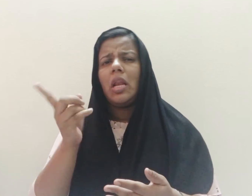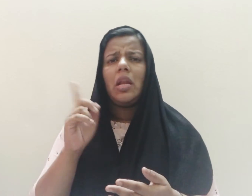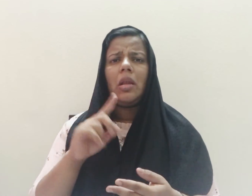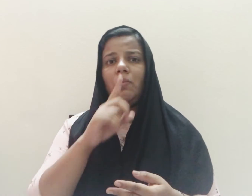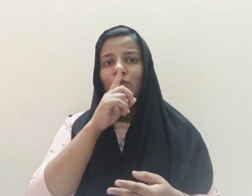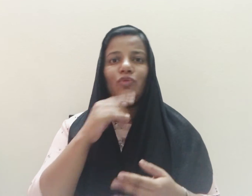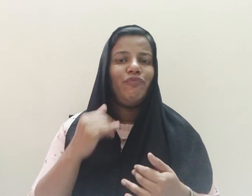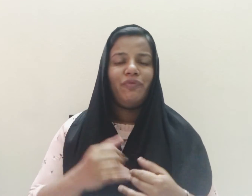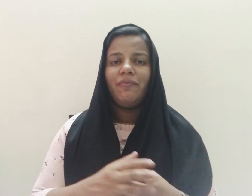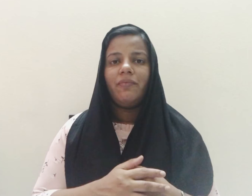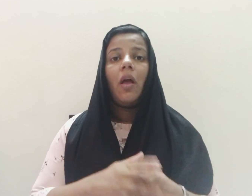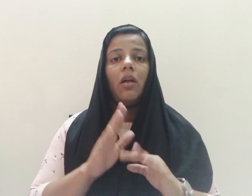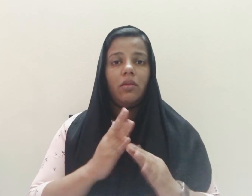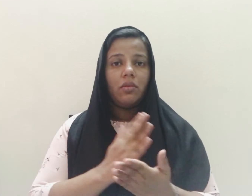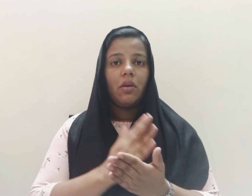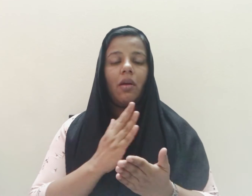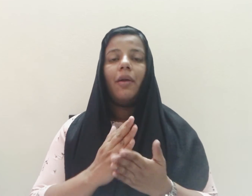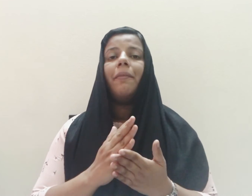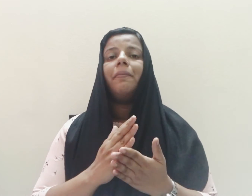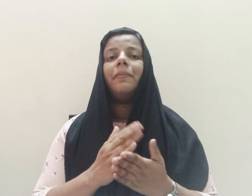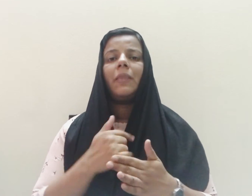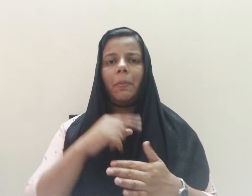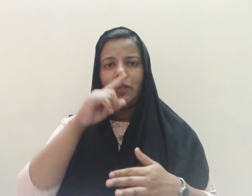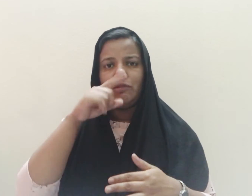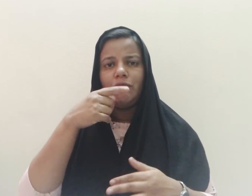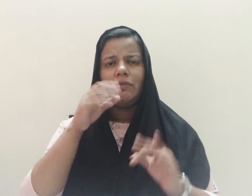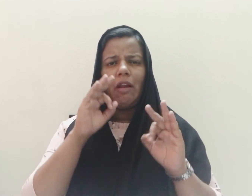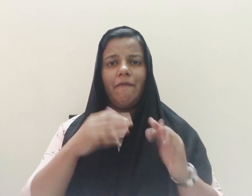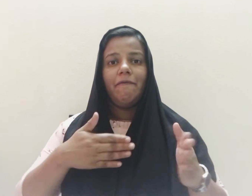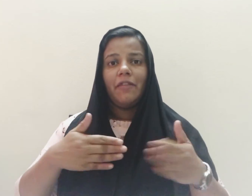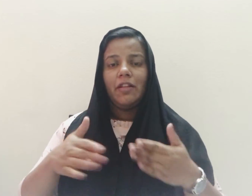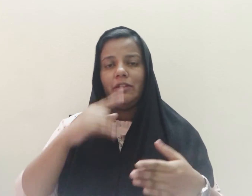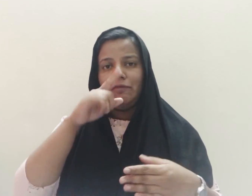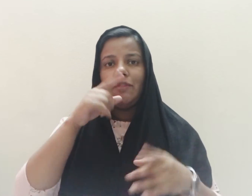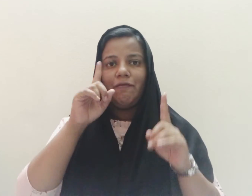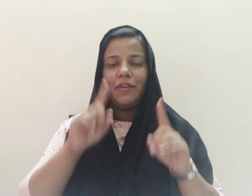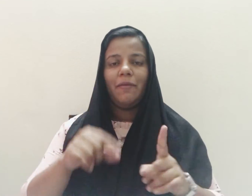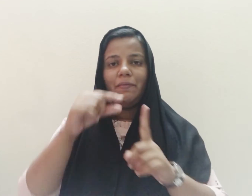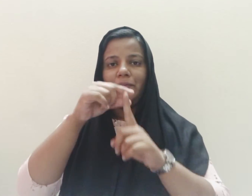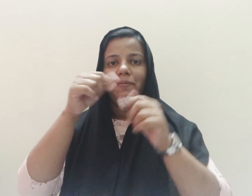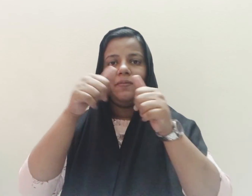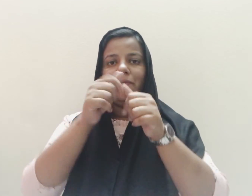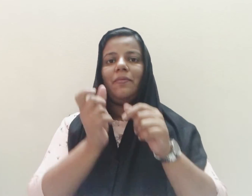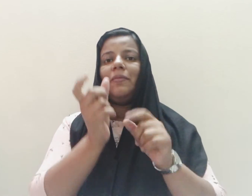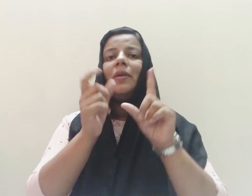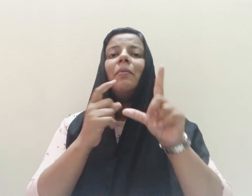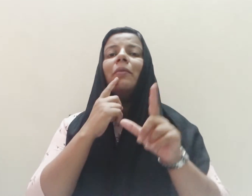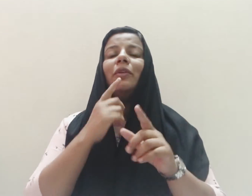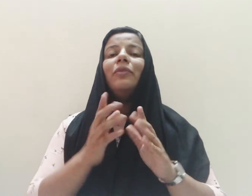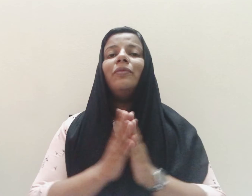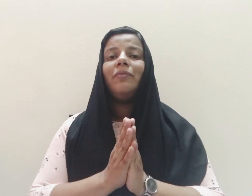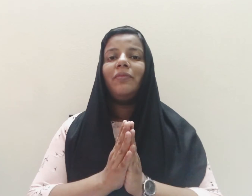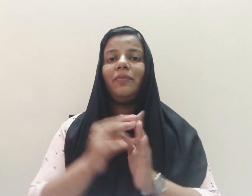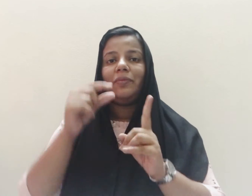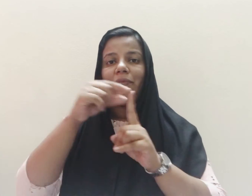നാണക്കേട് വരുന്നത്. അതുകൊണ്ട് നമ്മുടെ ജീവിതം വ്യത്യസ്തമായിരിക്കണം. പൗലോസ് അപ്പോസ്തലൻ പറയുന്നൊരു കാര്യമുണ്ട്, ആമേൻ ഫിലിപ്പിയ